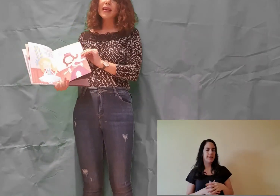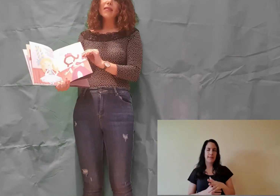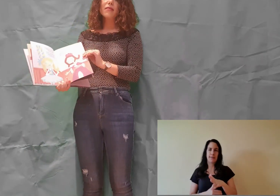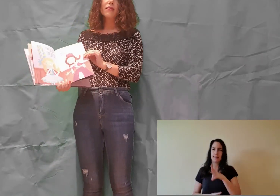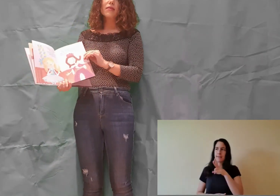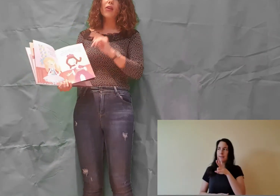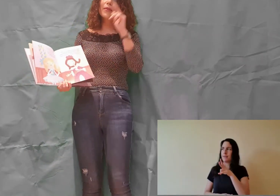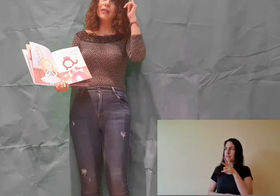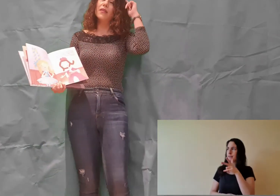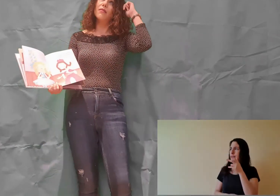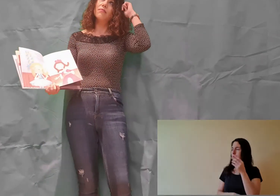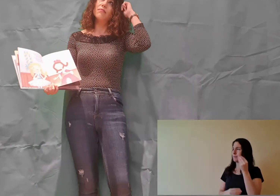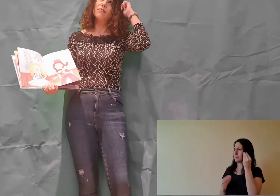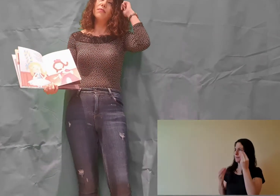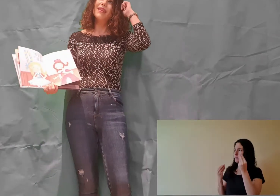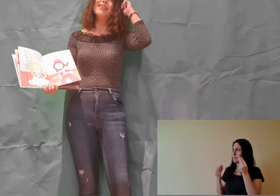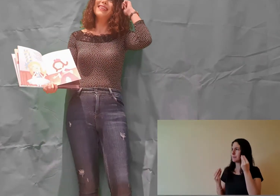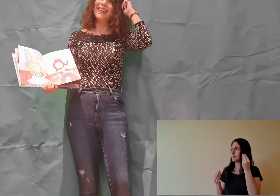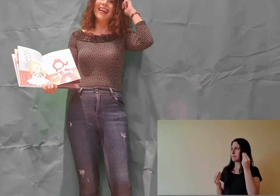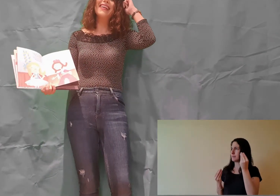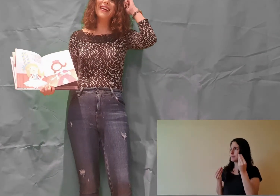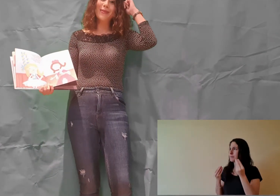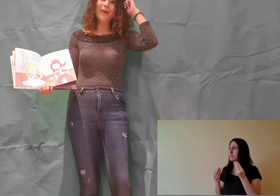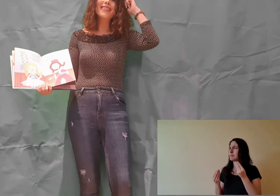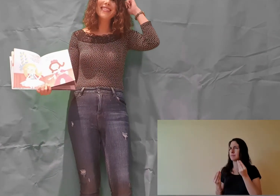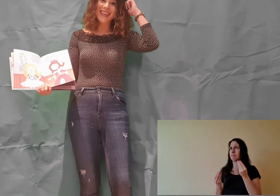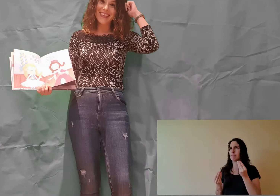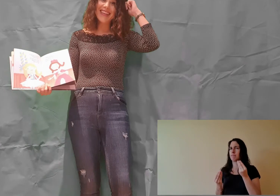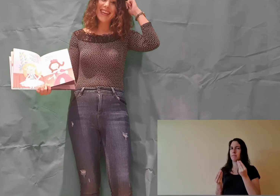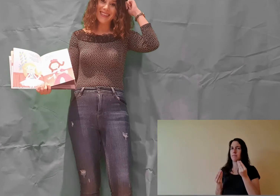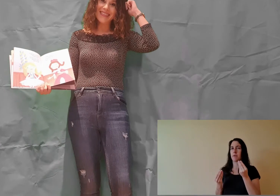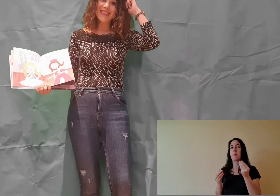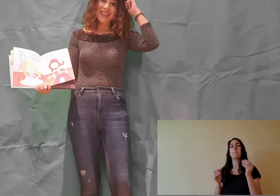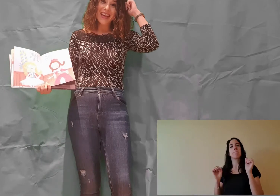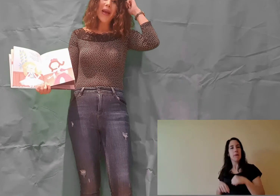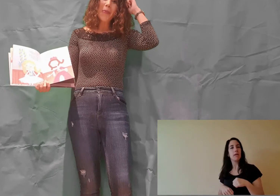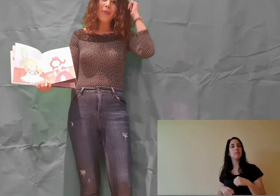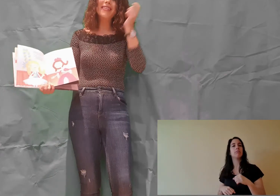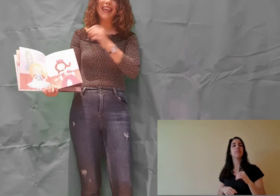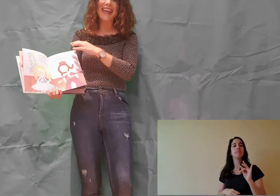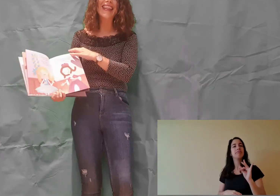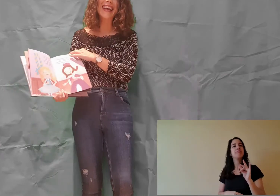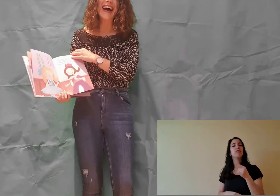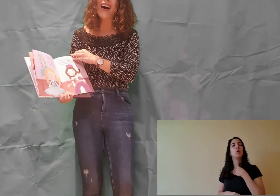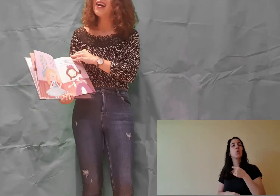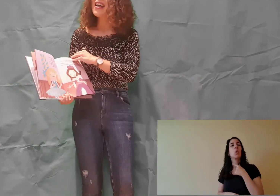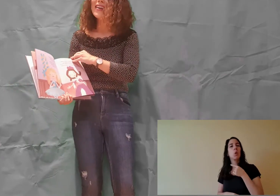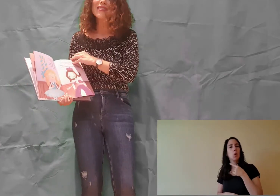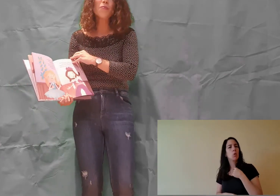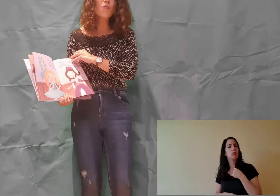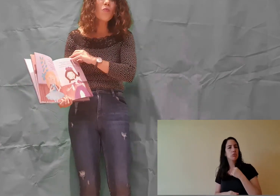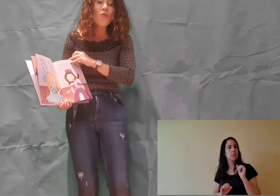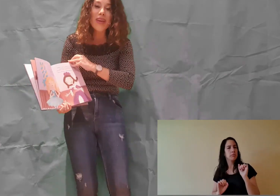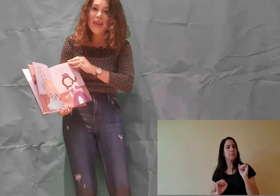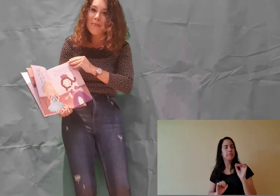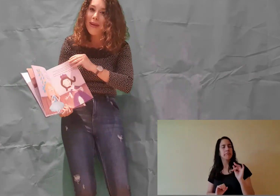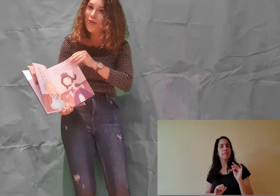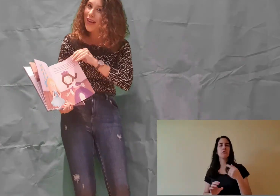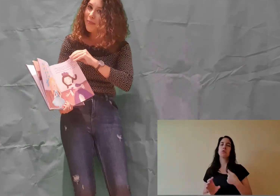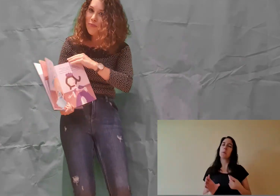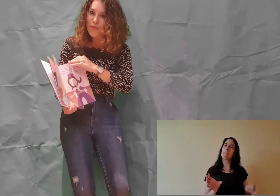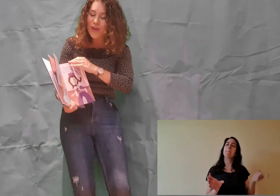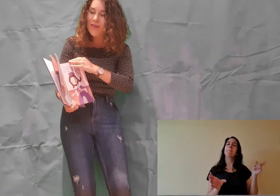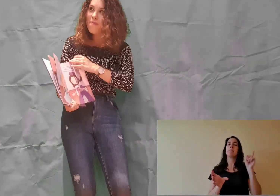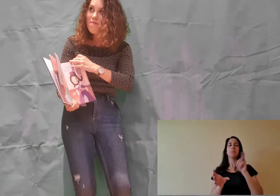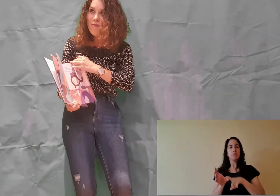H se lo piensa y al rato asiente, pues la idea es muy, pero